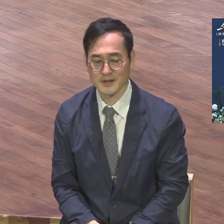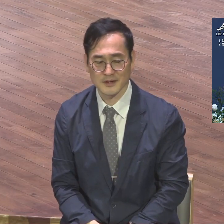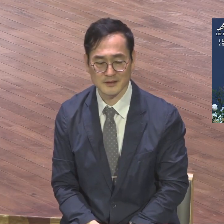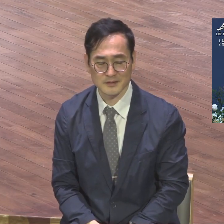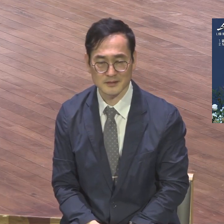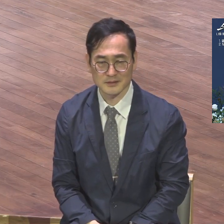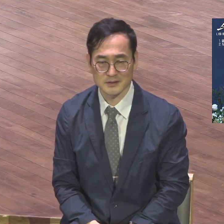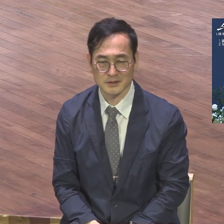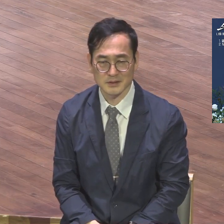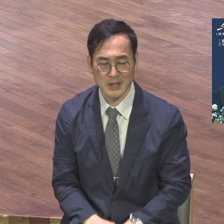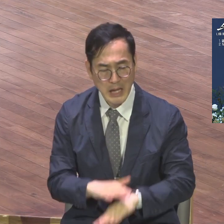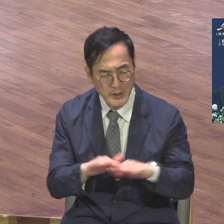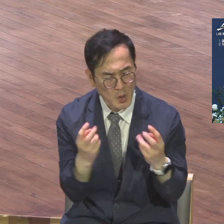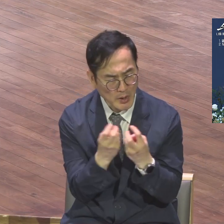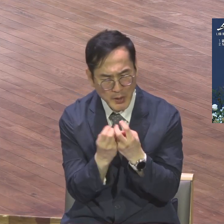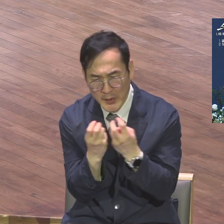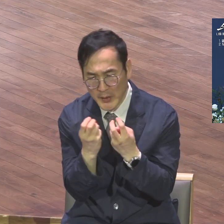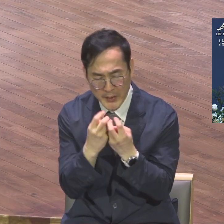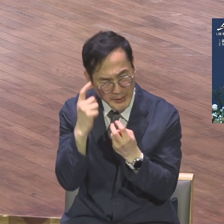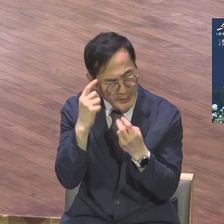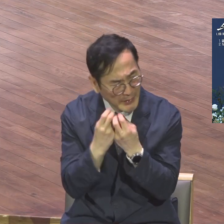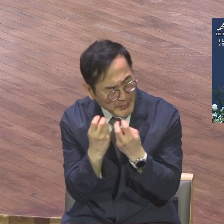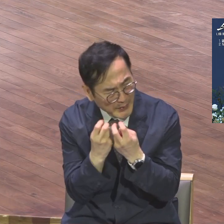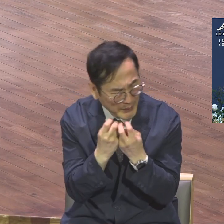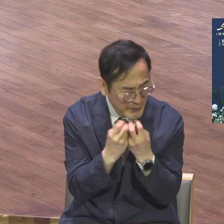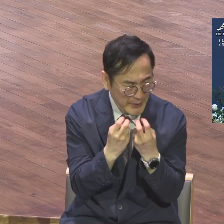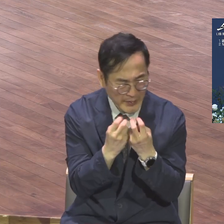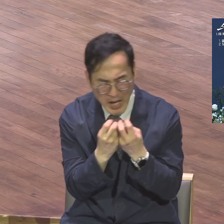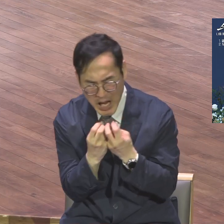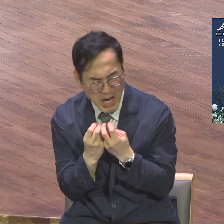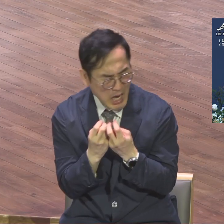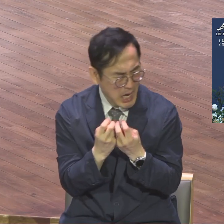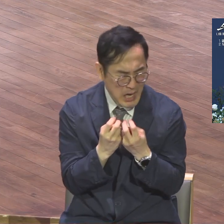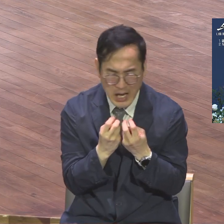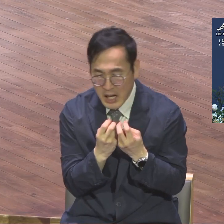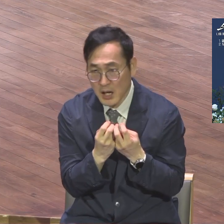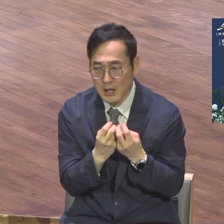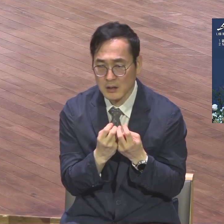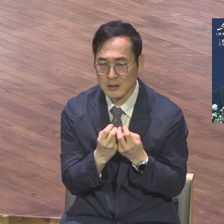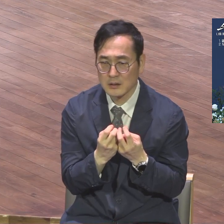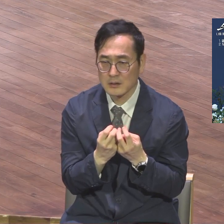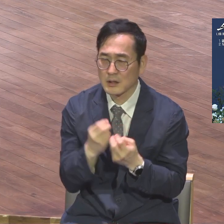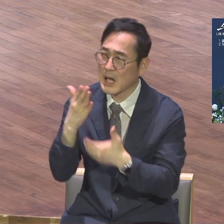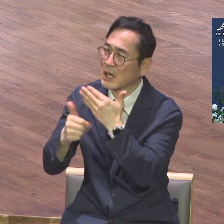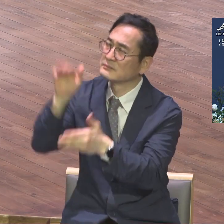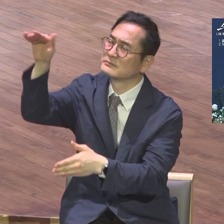인간적인 방법만 다 쓰지, 인간적인 생각만 하지, 기도하지 않습니다. 하나님 무릎 꿇지 않습니다.